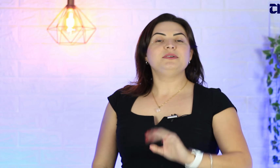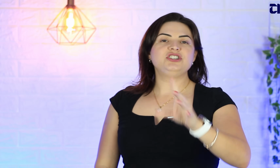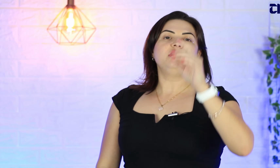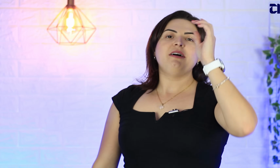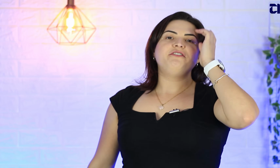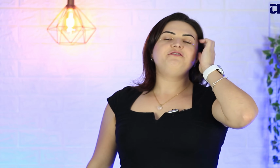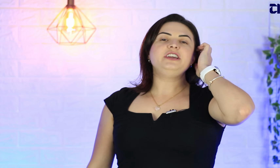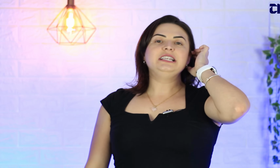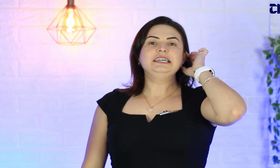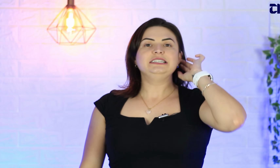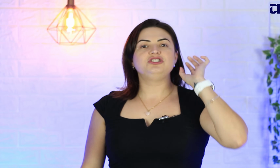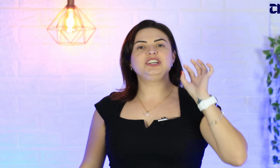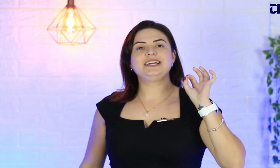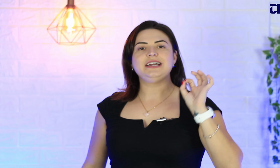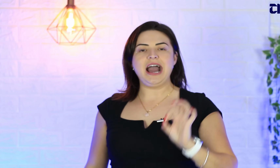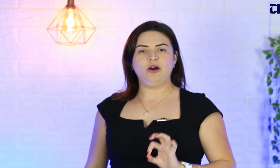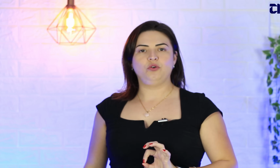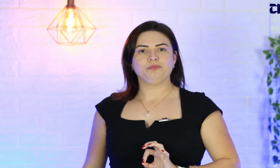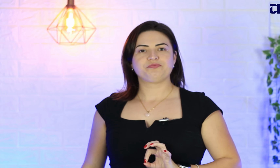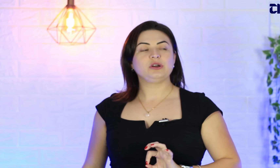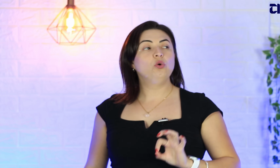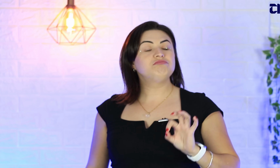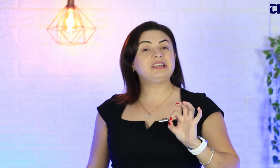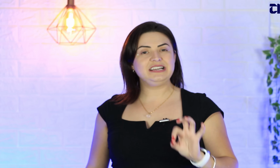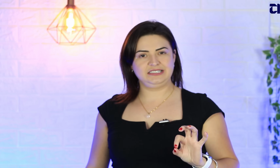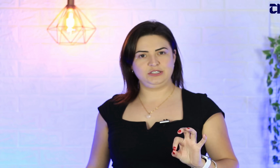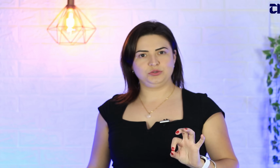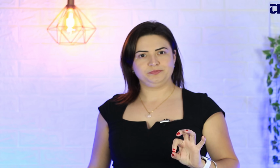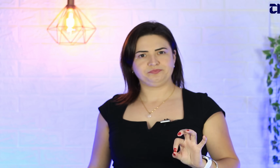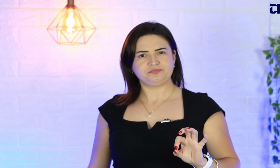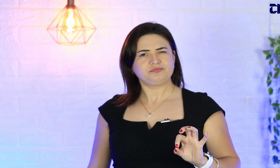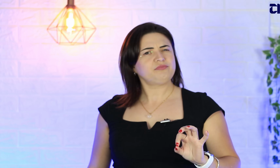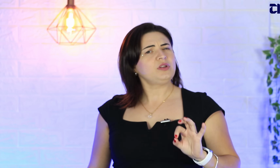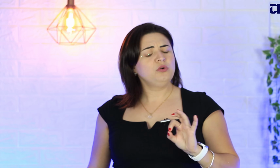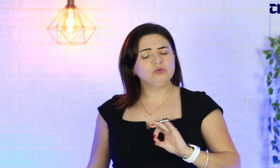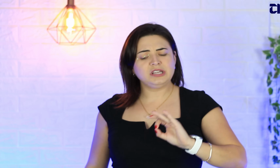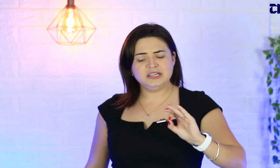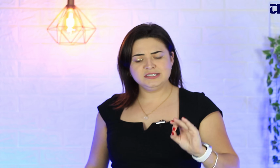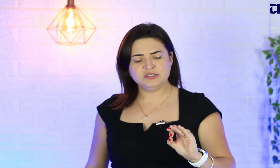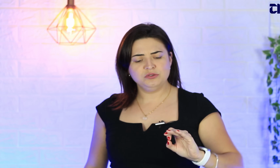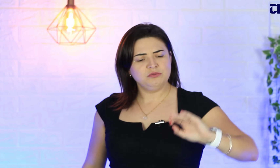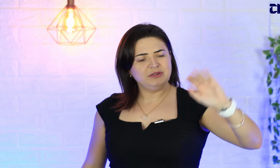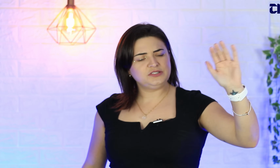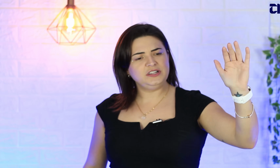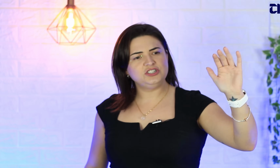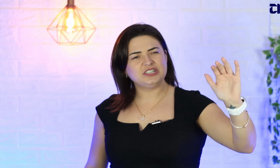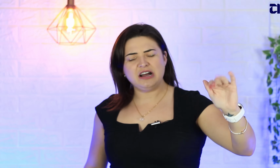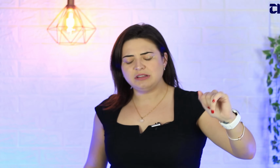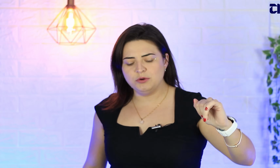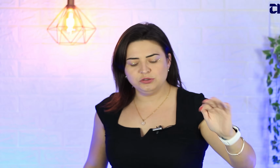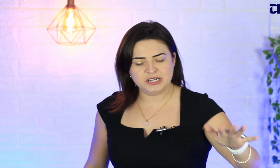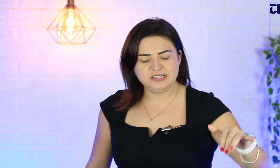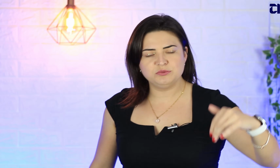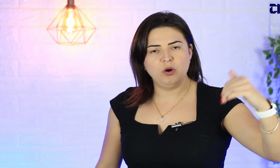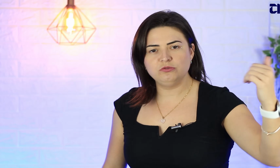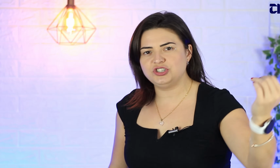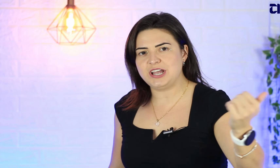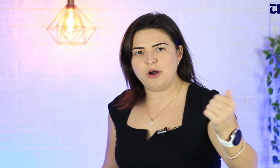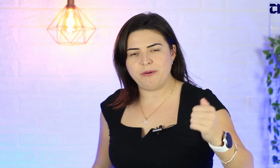Imagina uma fila de carro. Um trânsito. Um trânsito. Umas filas de carro. Está muito trânsito. Um monte de carro